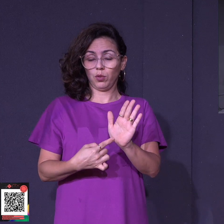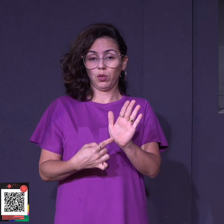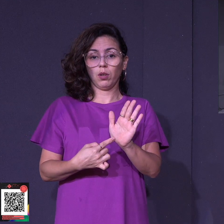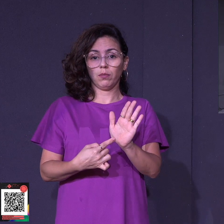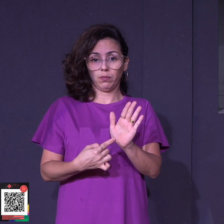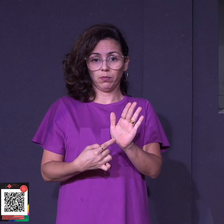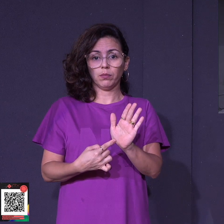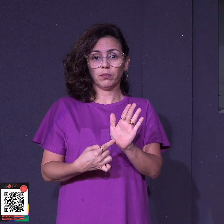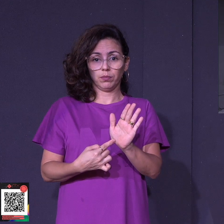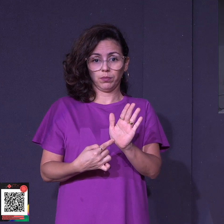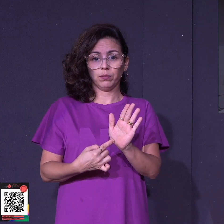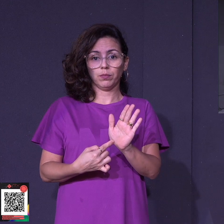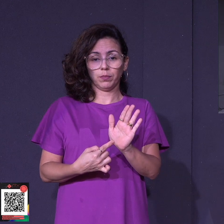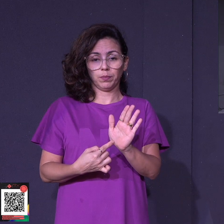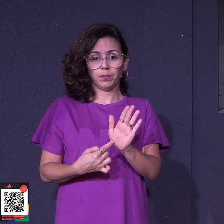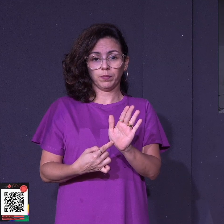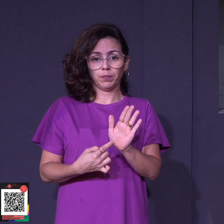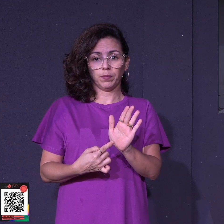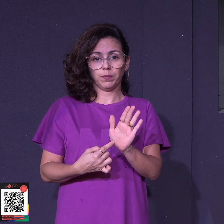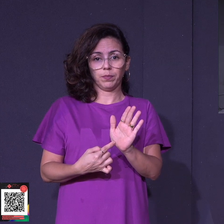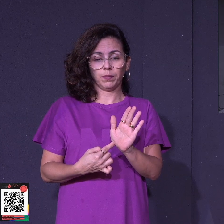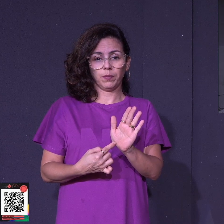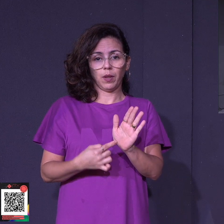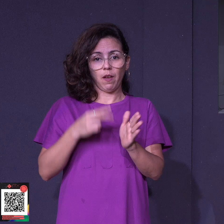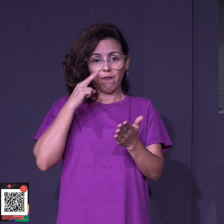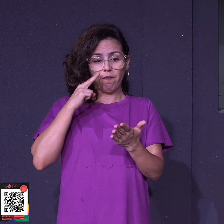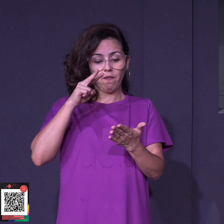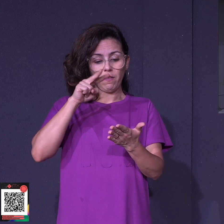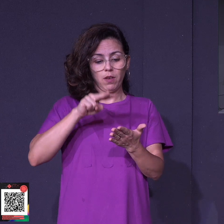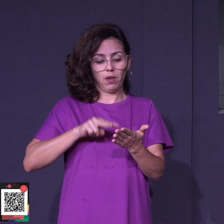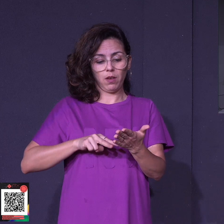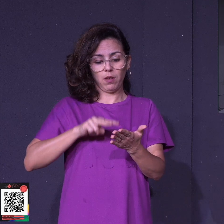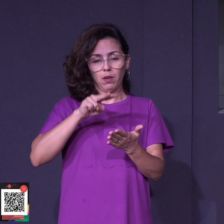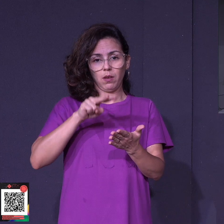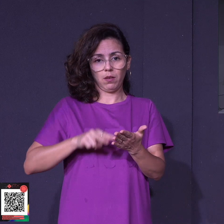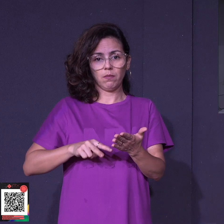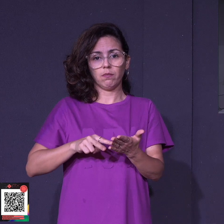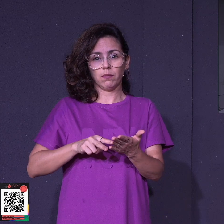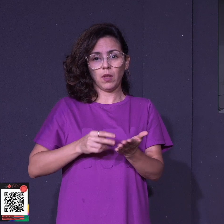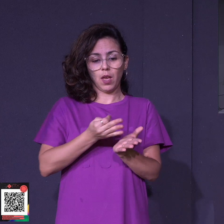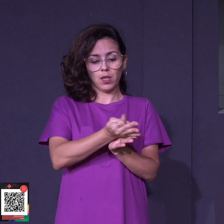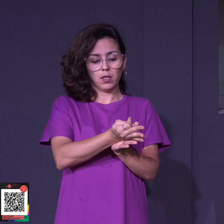Amém? Grava aí, irmão, esse texto na tua Bíblia.